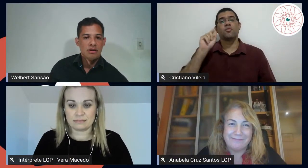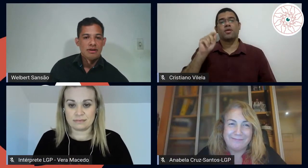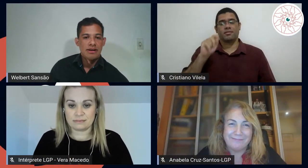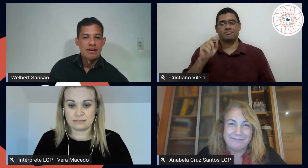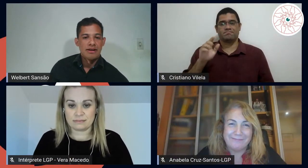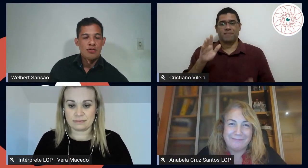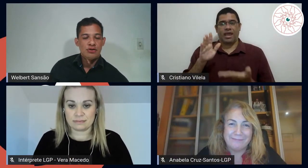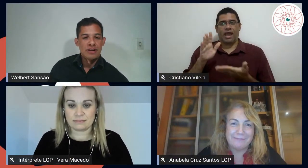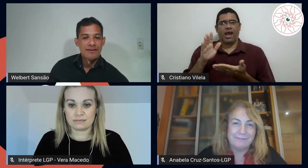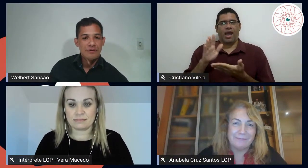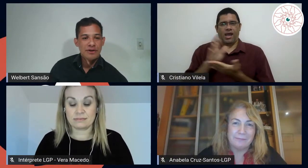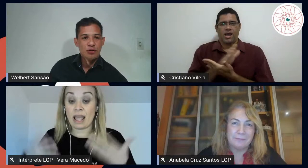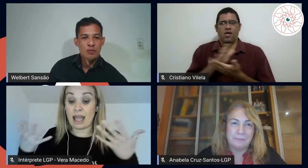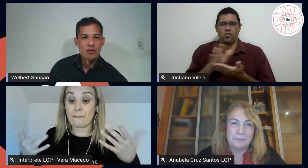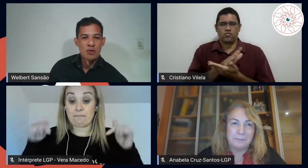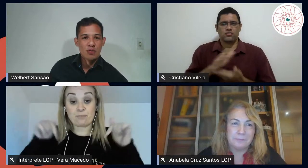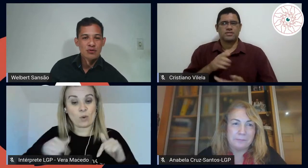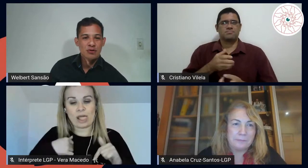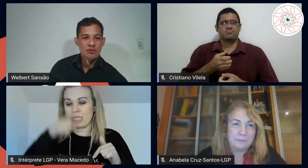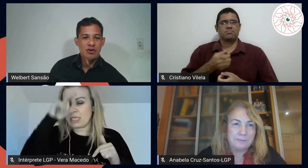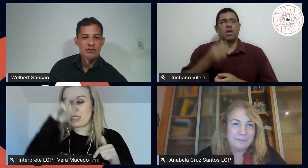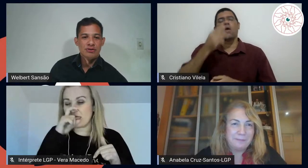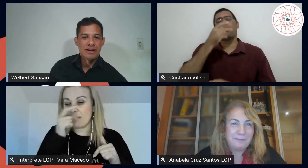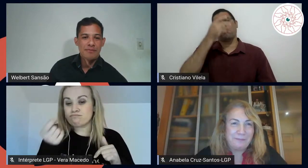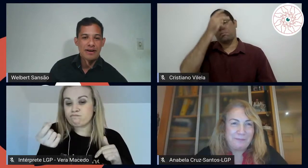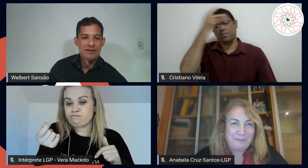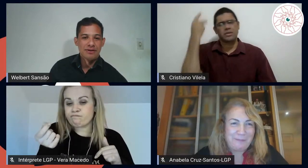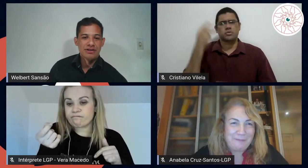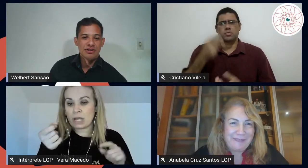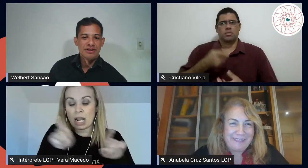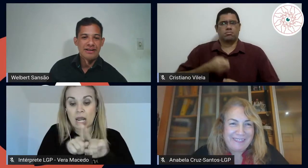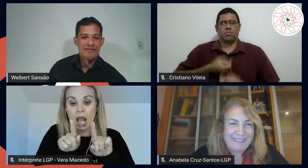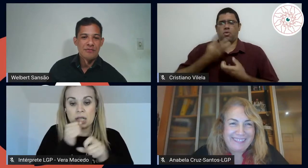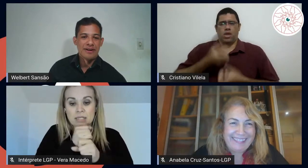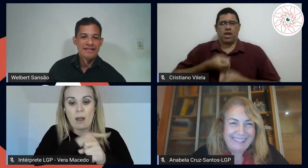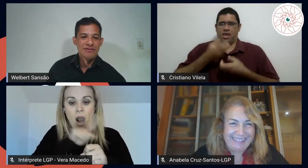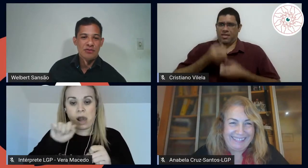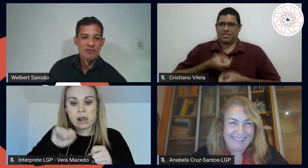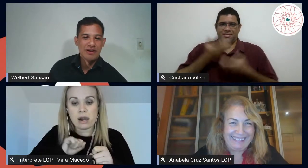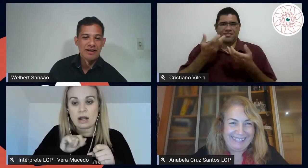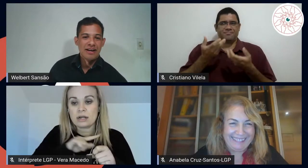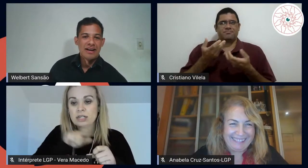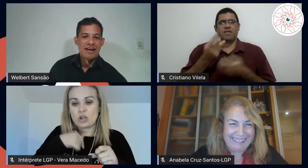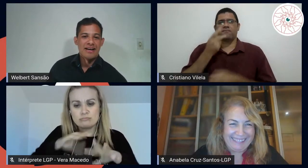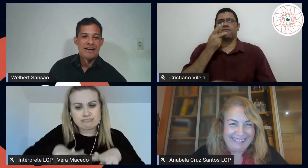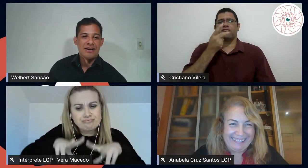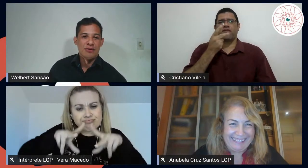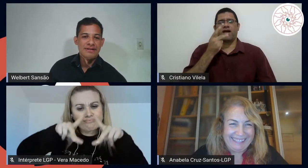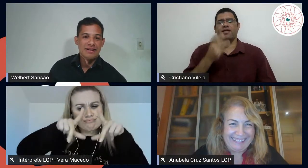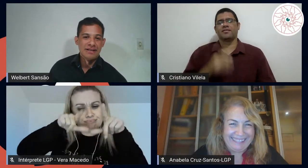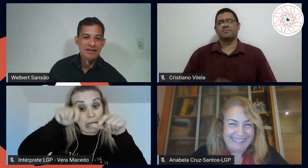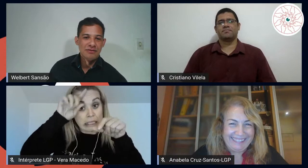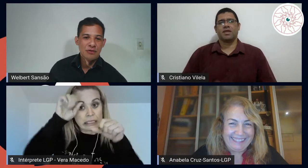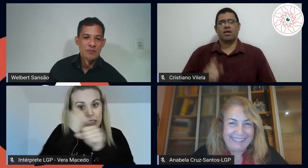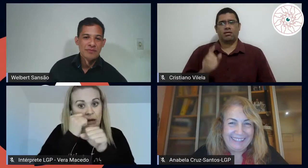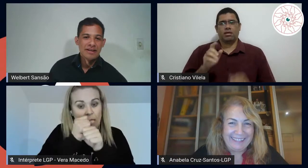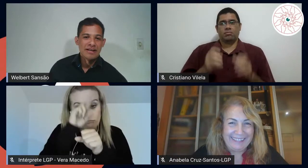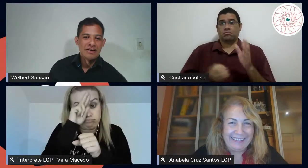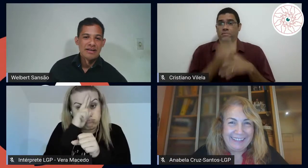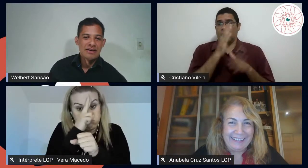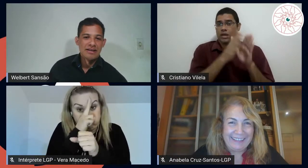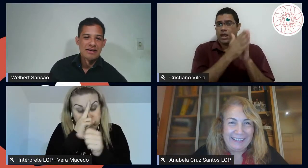Cristiano. Eh, hoje eu tava lembrando um pouco sobre o nosso trabalho que a gente teve para desenvolver eh esse